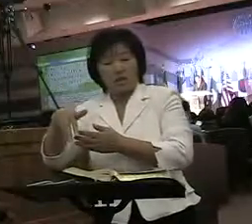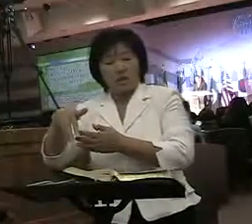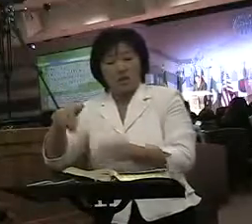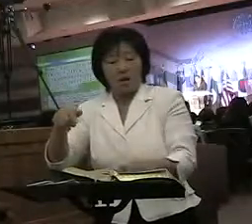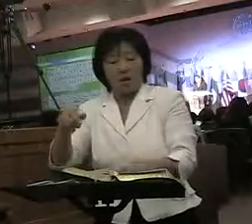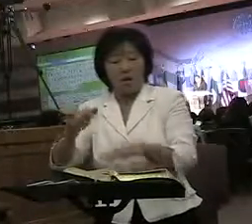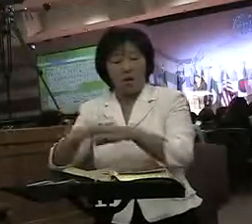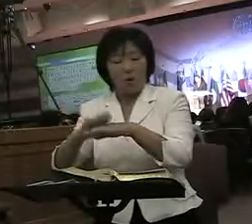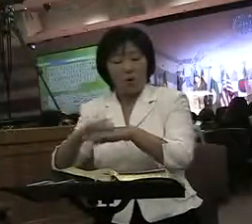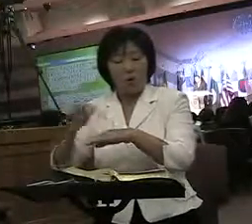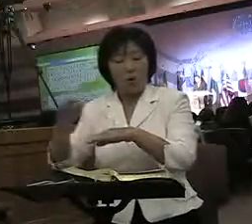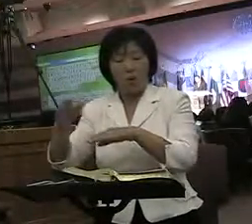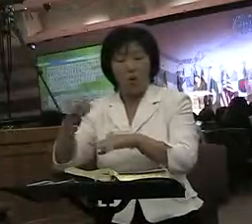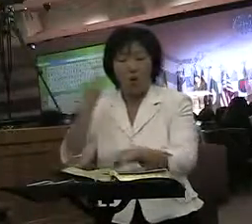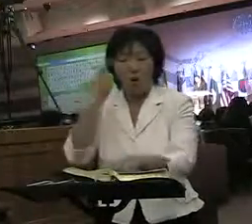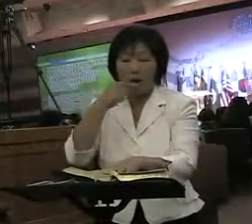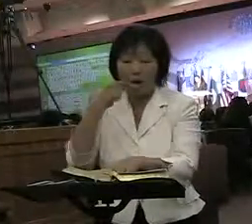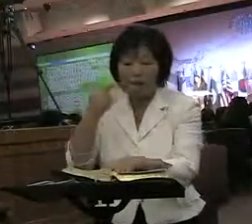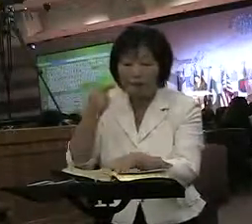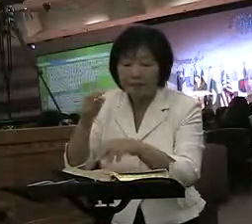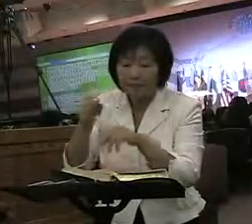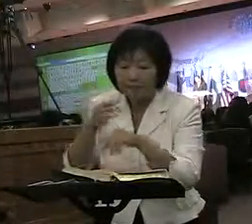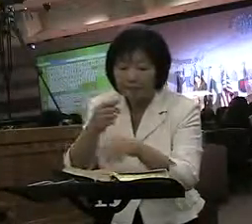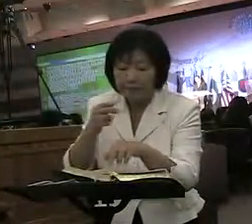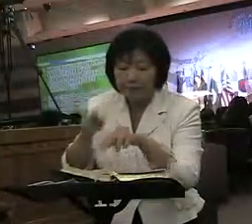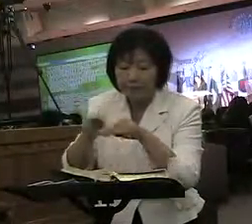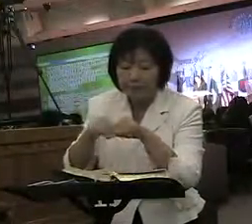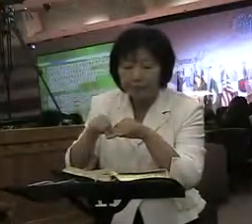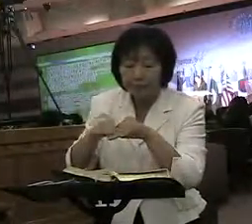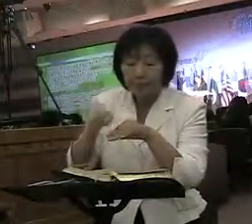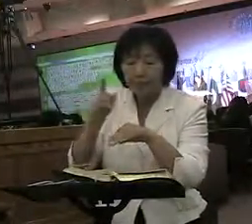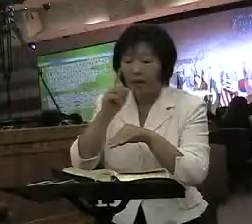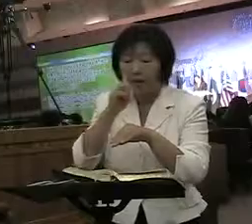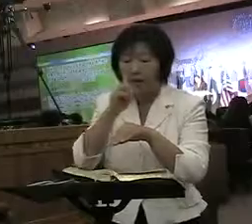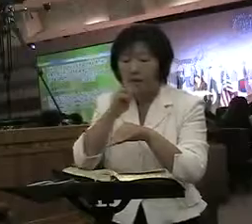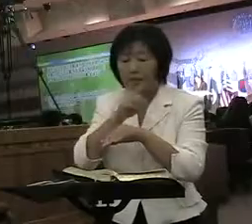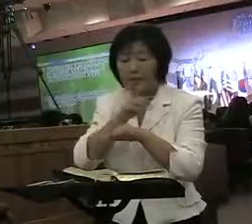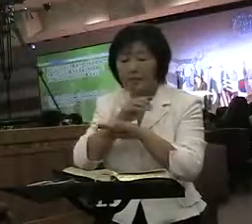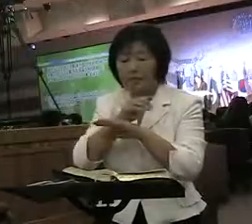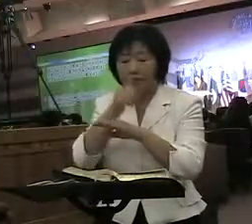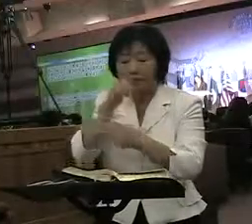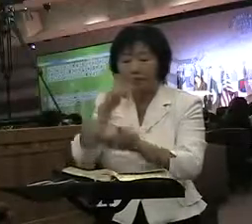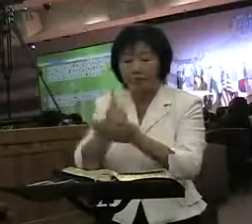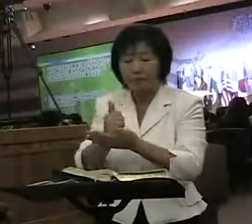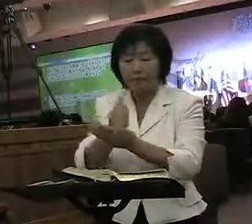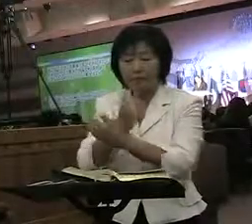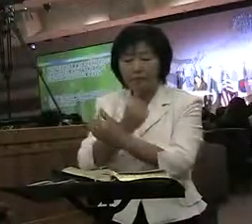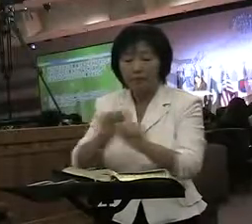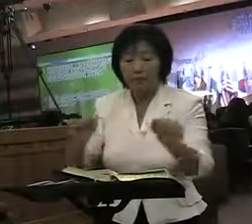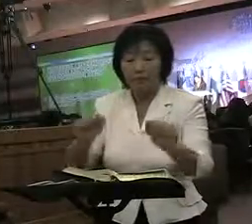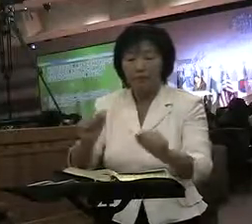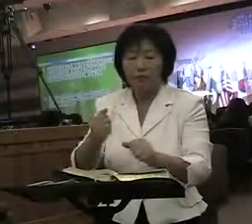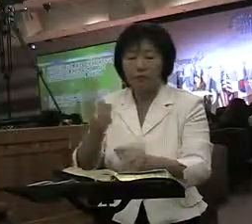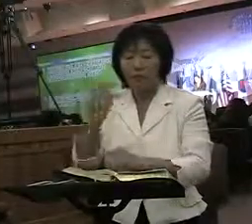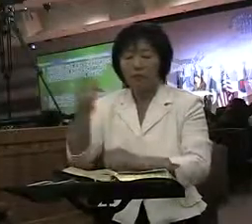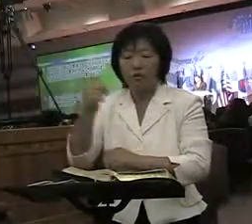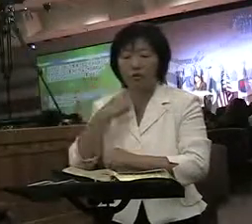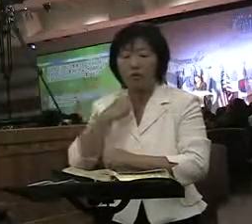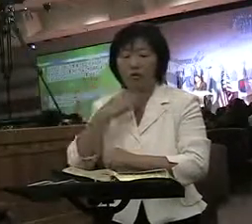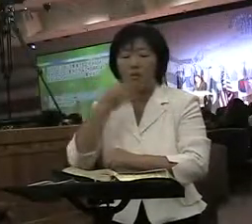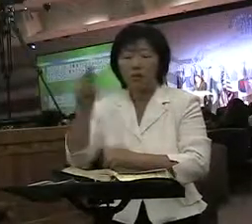입에 닿았으니 내 악이 제하여졌고 내 죄가 사하여졌느니라 하더라. 내가 또 주의 목소리를 들은